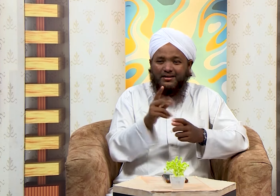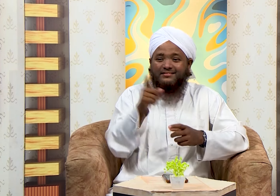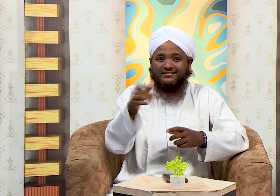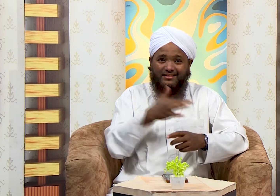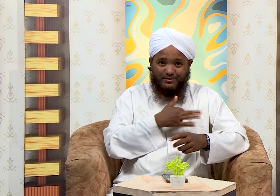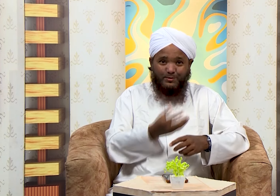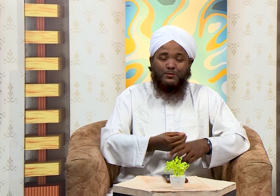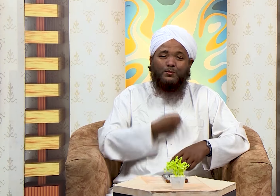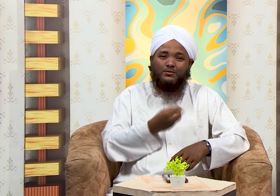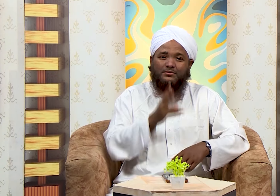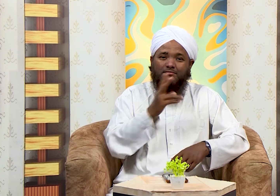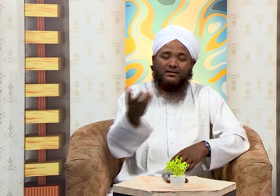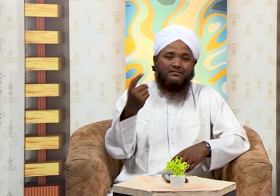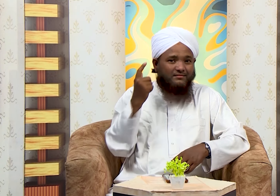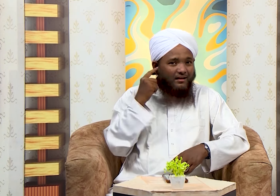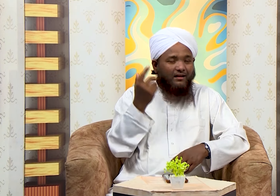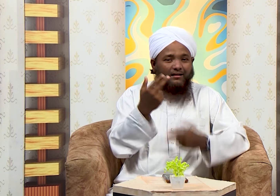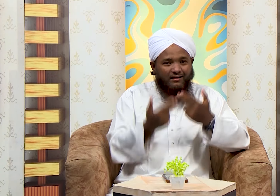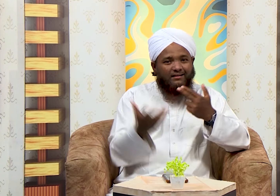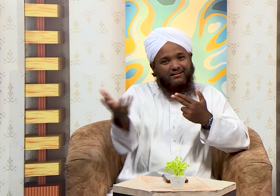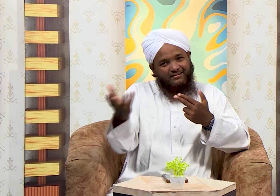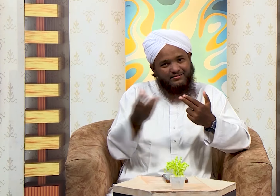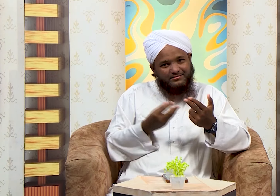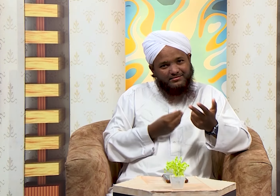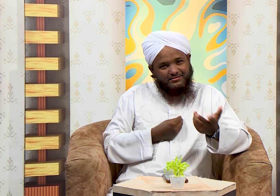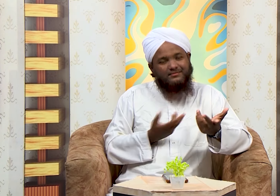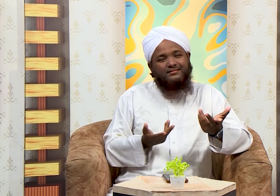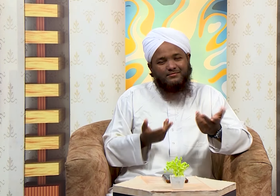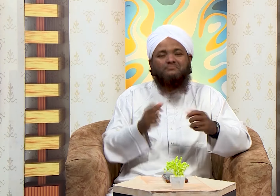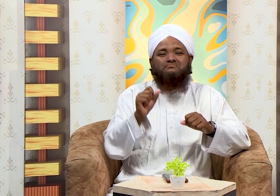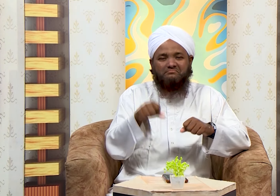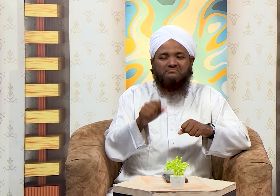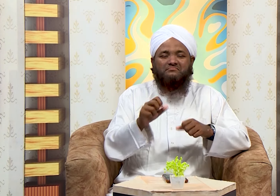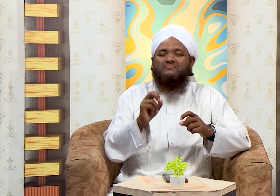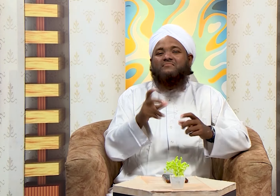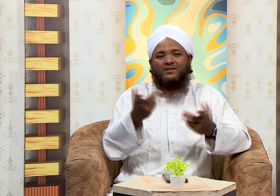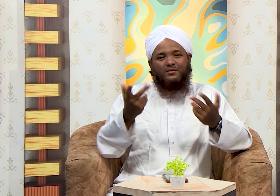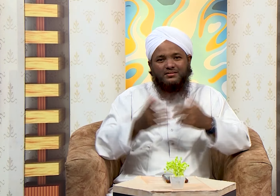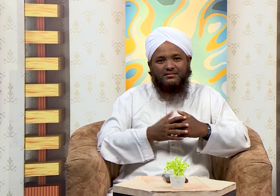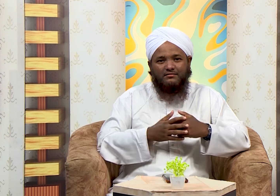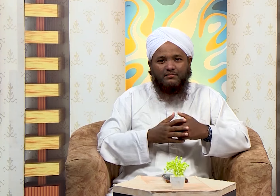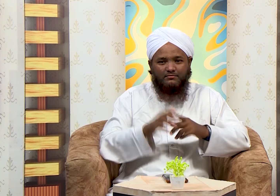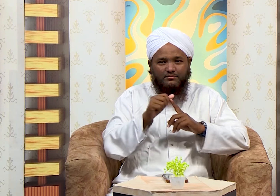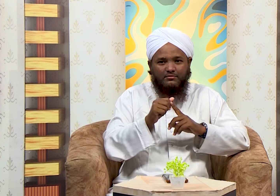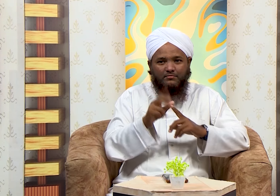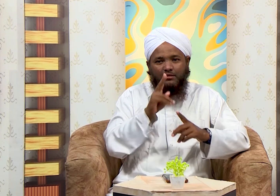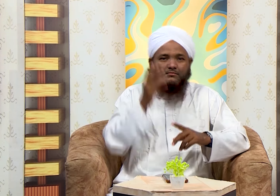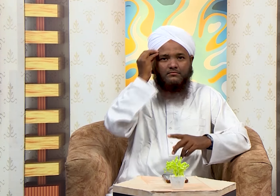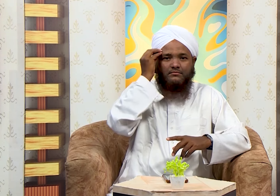لیے سننے اس کی دل رکھنے کے لیے اس پہ اپنا اظہار بھی کر دیں ضروری تو نہیں ہے کہ آپ اسے بتائیں کہ بھائی مجھے پتا ہے لیکن